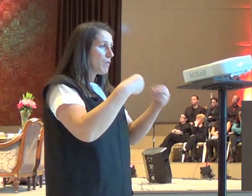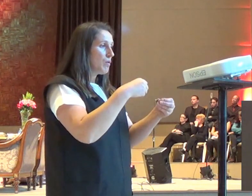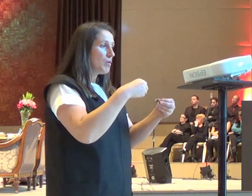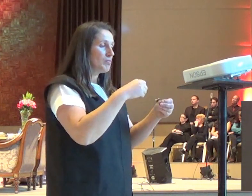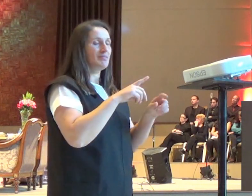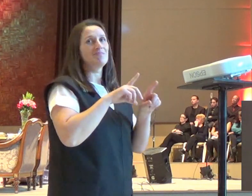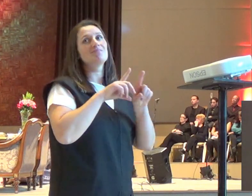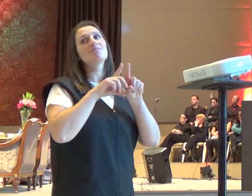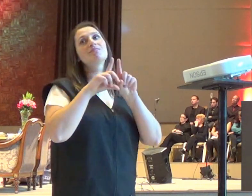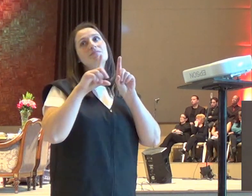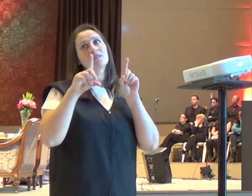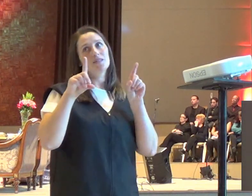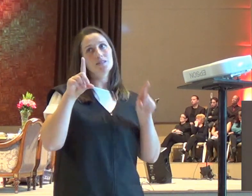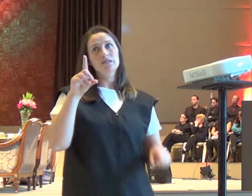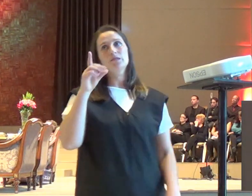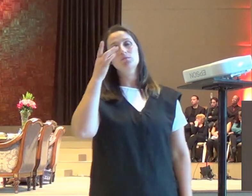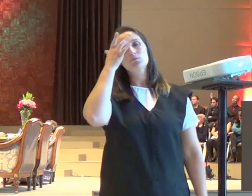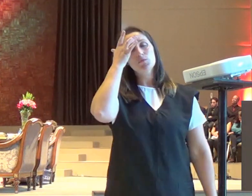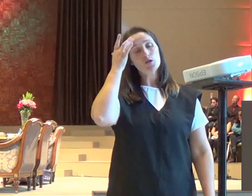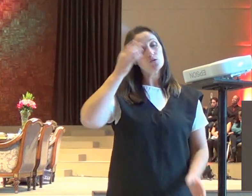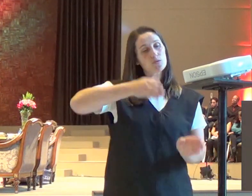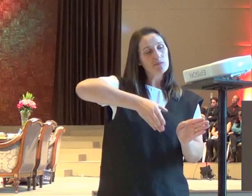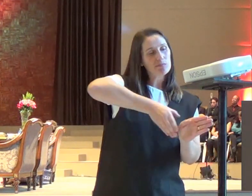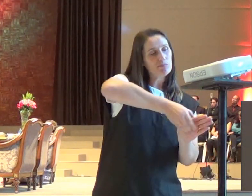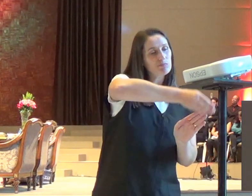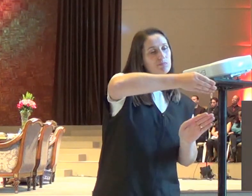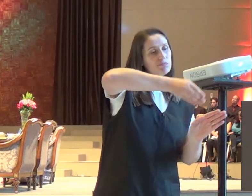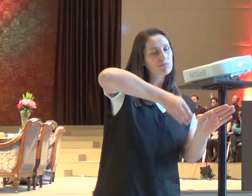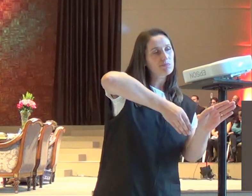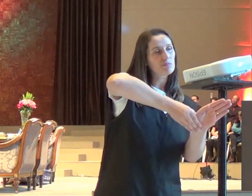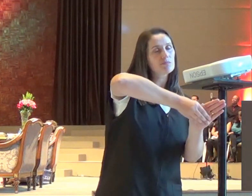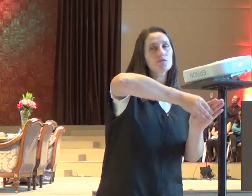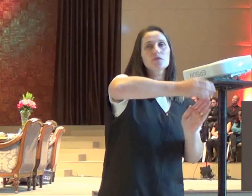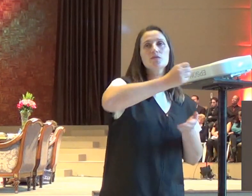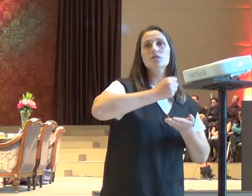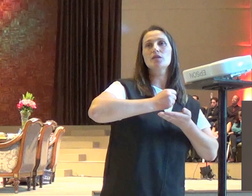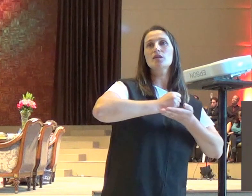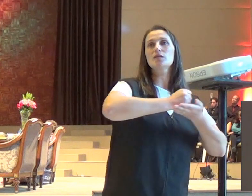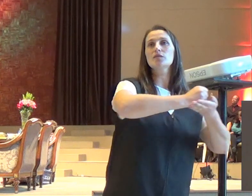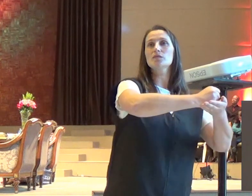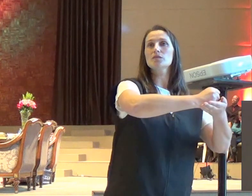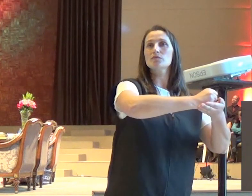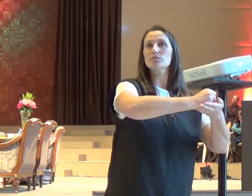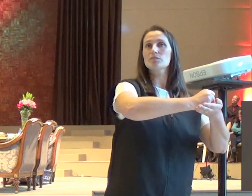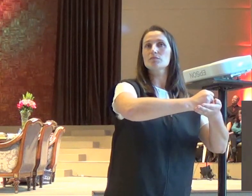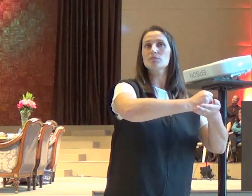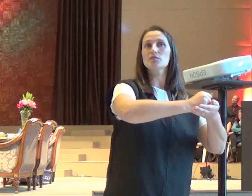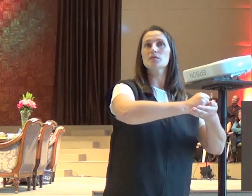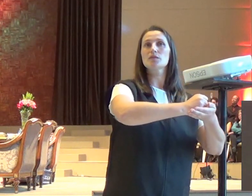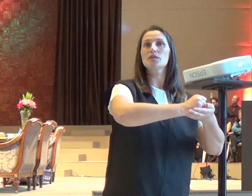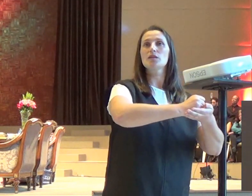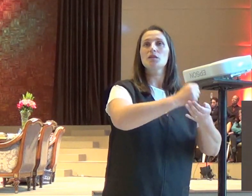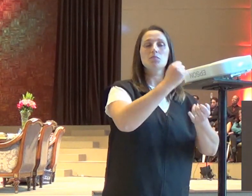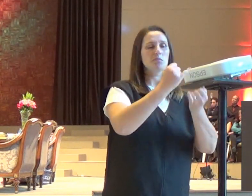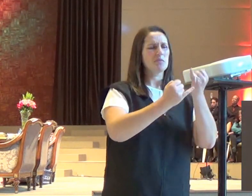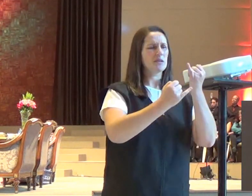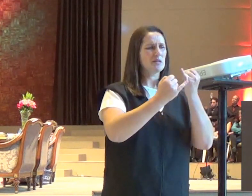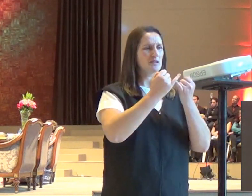ela achava que aquela grana que parecia fácil era a coisa mais importante da vida